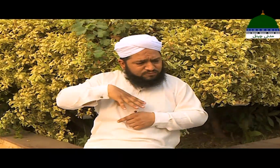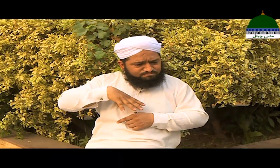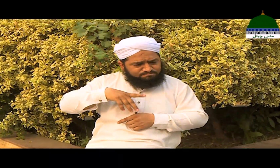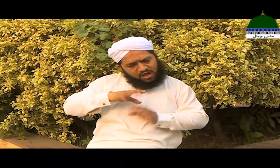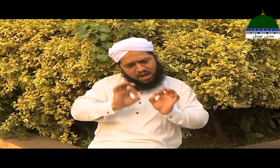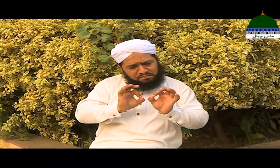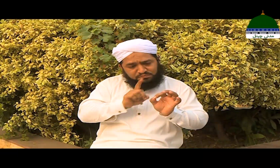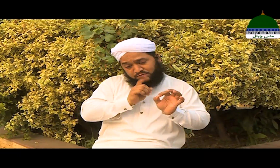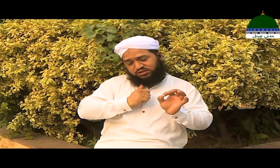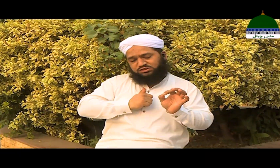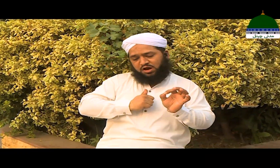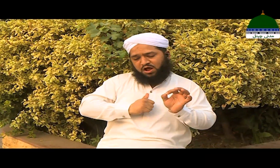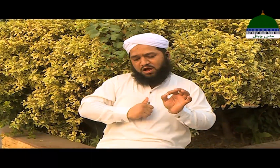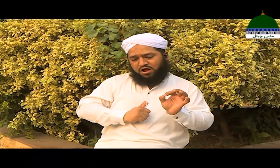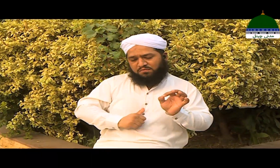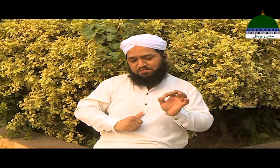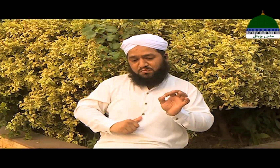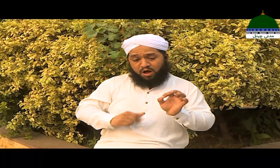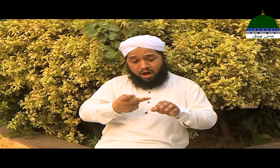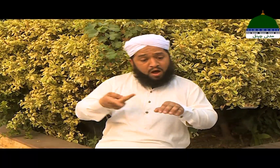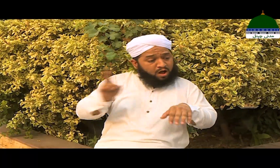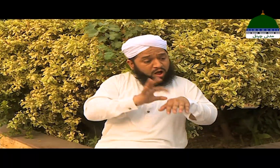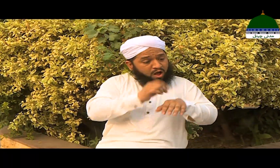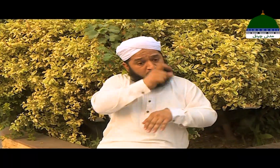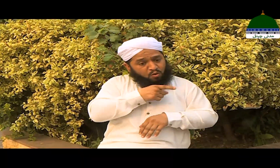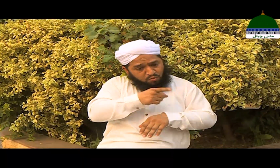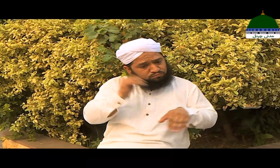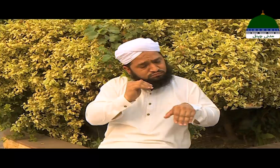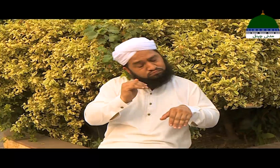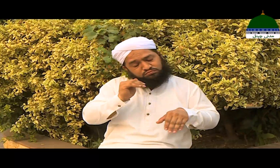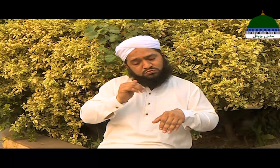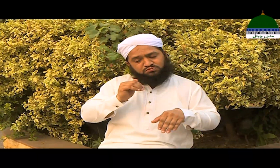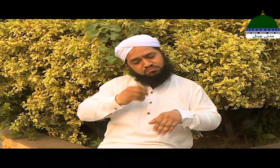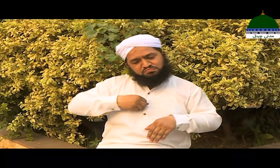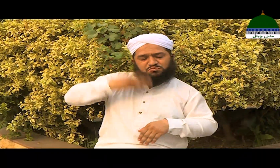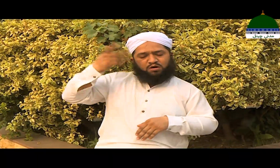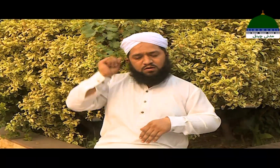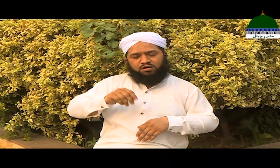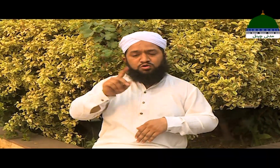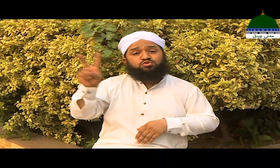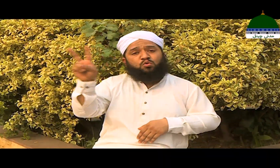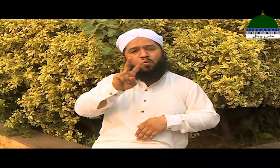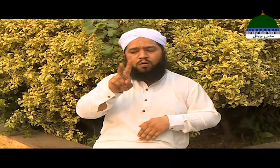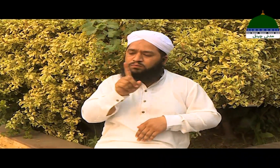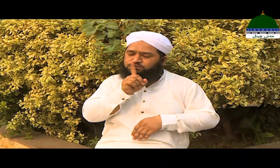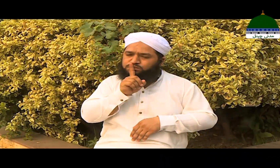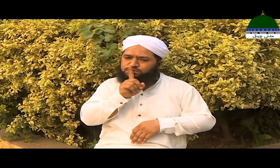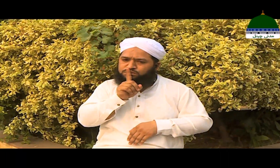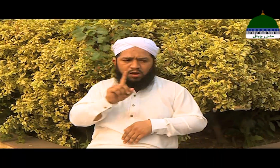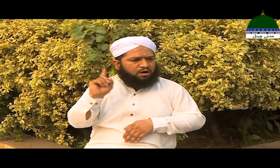میں صبر کروں گا، اس کے بعد ہرگز صبر نہیں کروں گا۔ پھر 2 سال تک سانپ نے انہیں کوئی تکلیف نہ پہنچائی۔ تمام